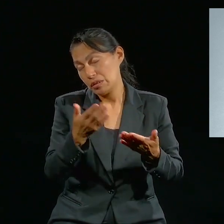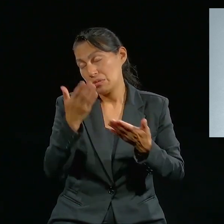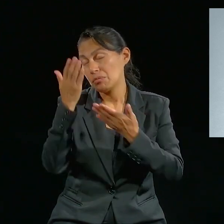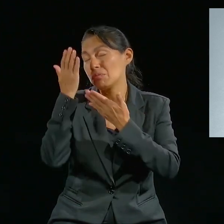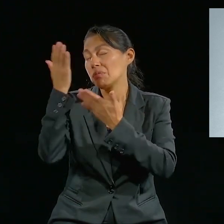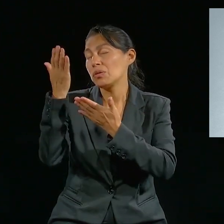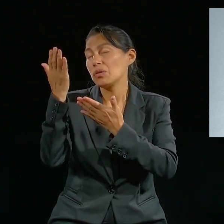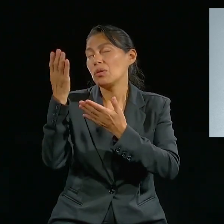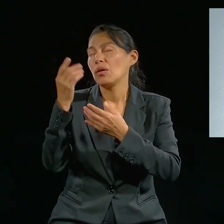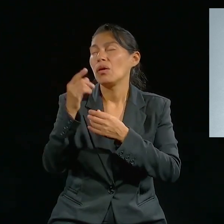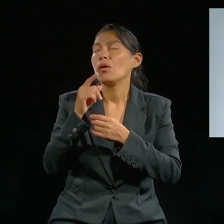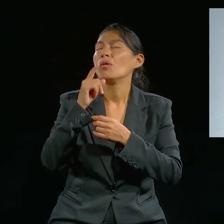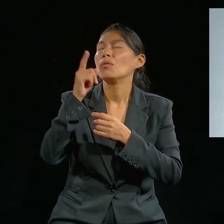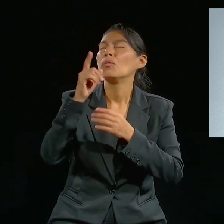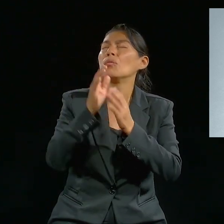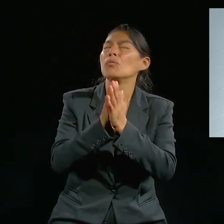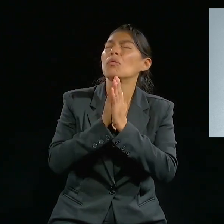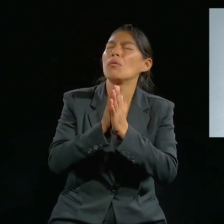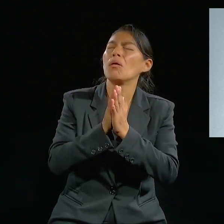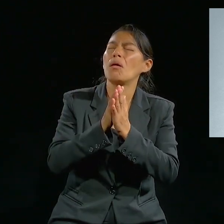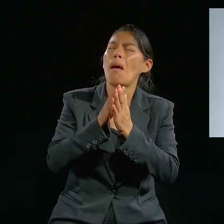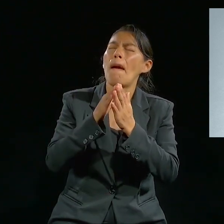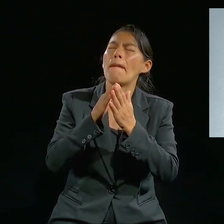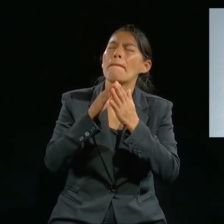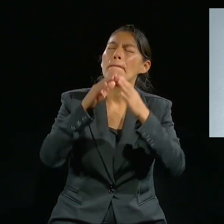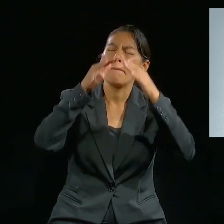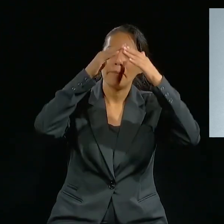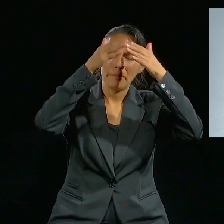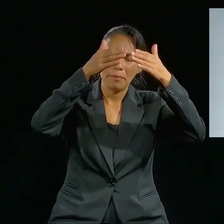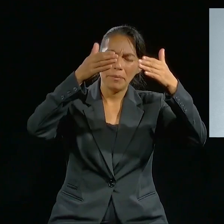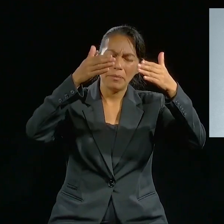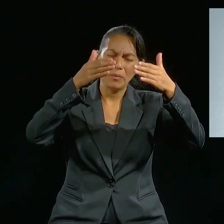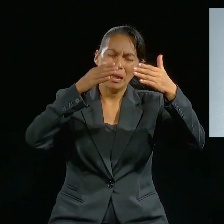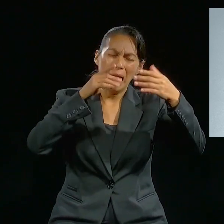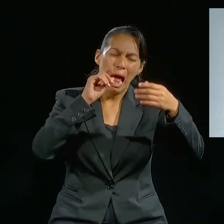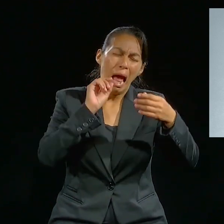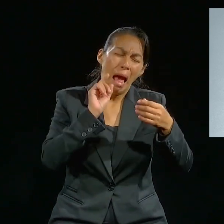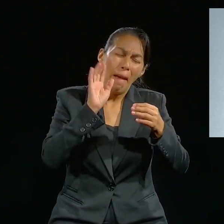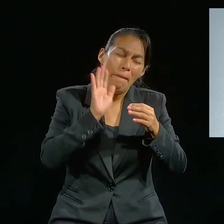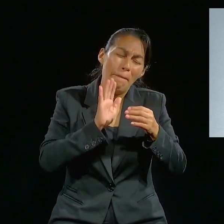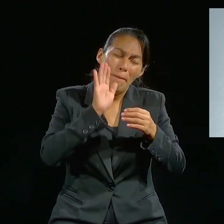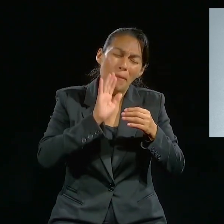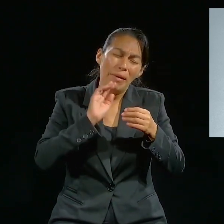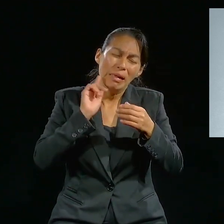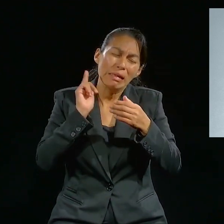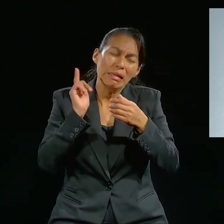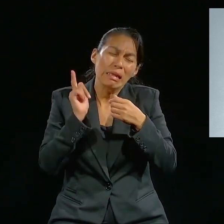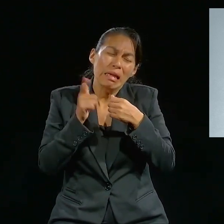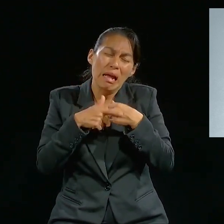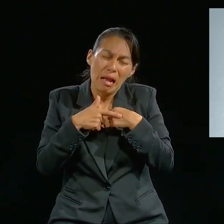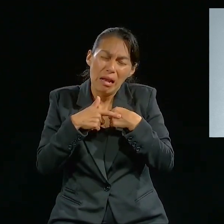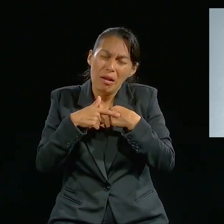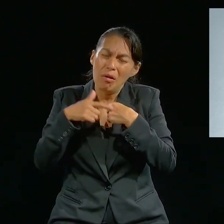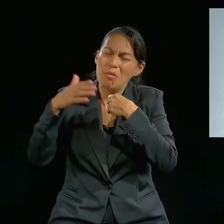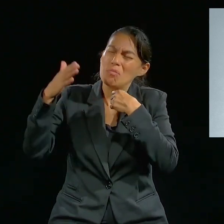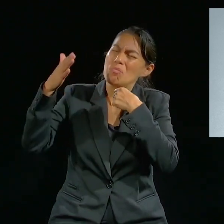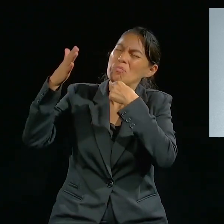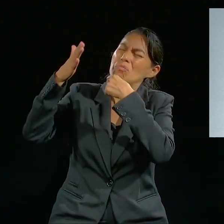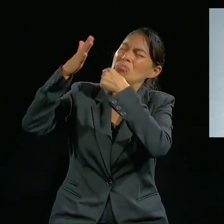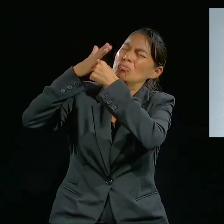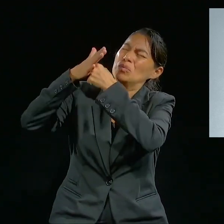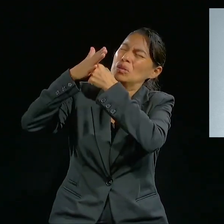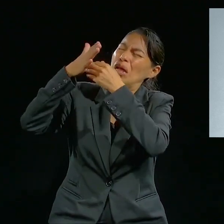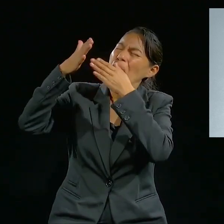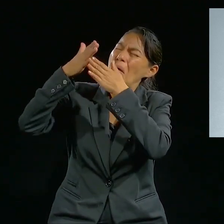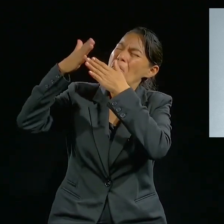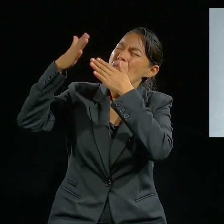barrera en el que no les permite señor sentir tu presencia porque la depresión es un problema